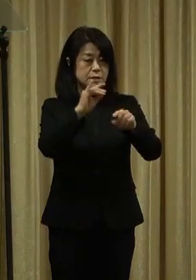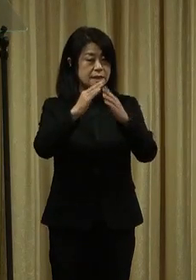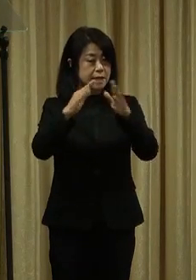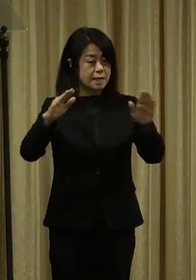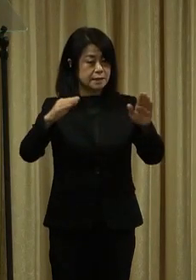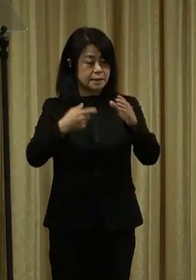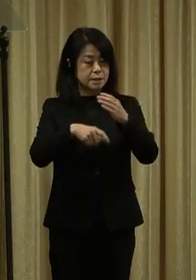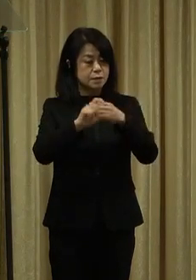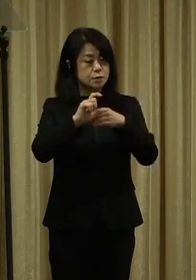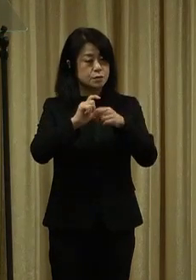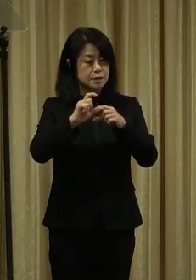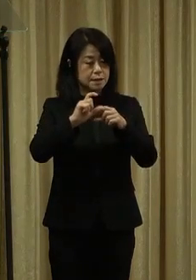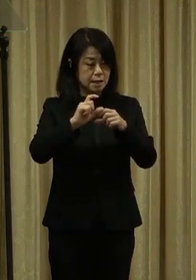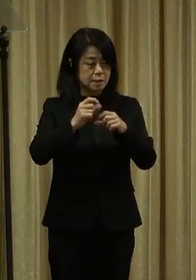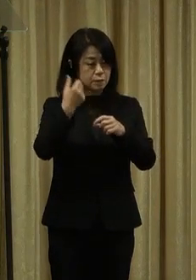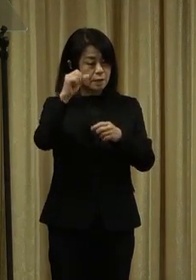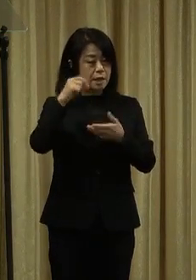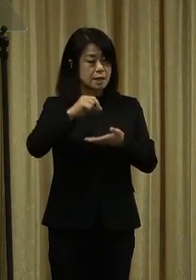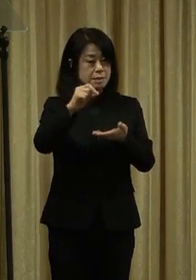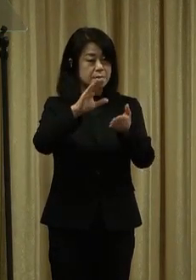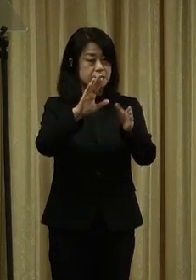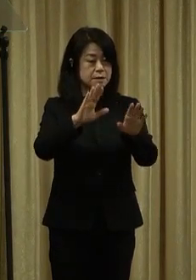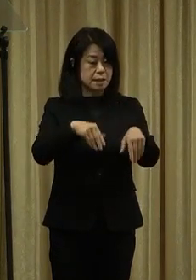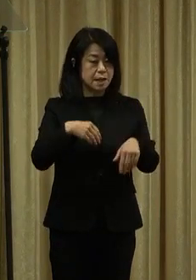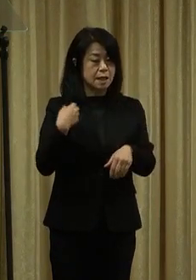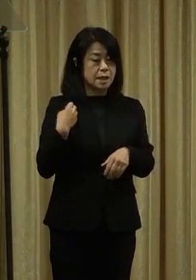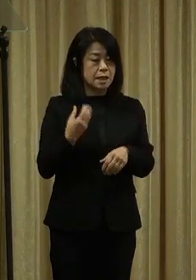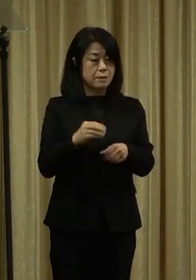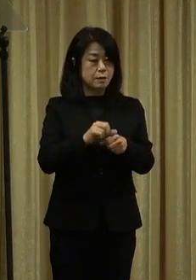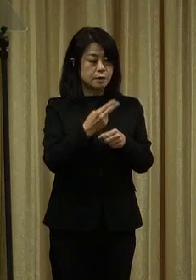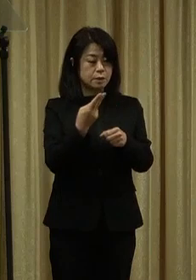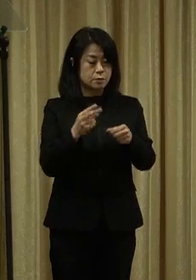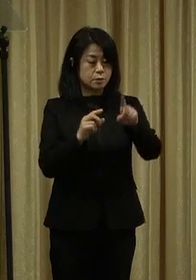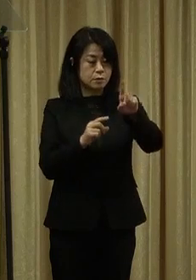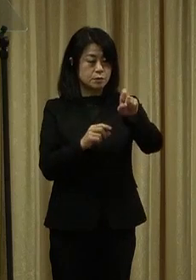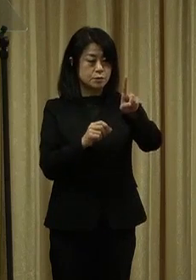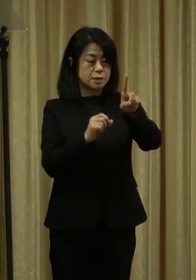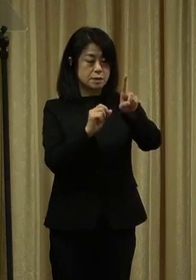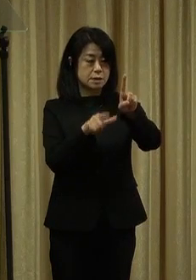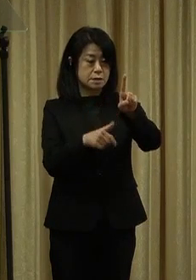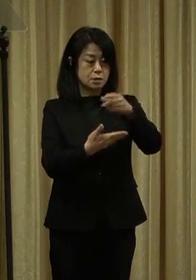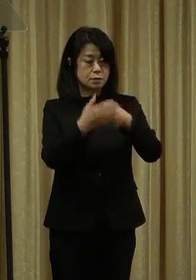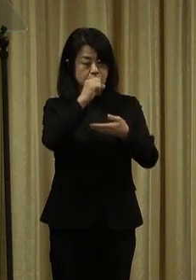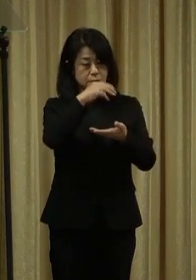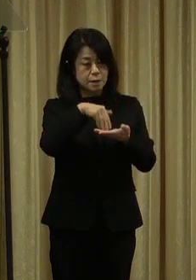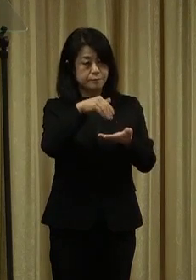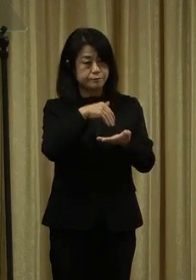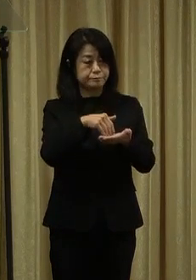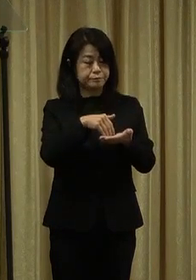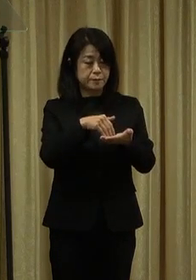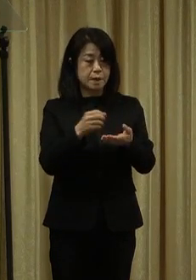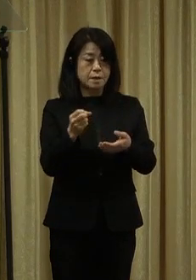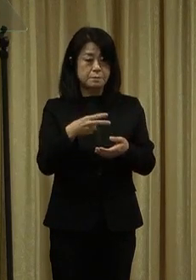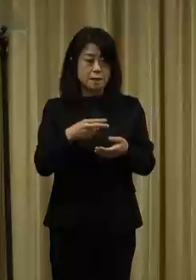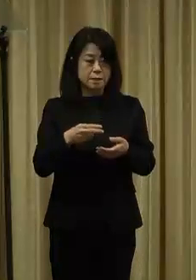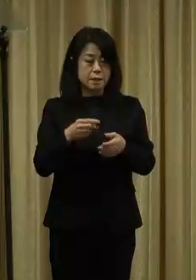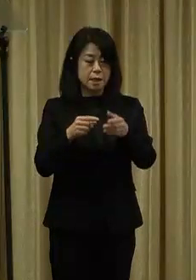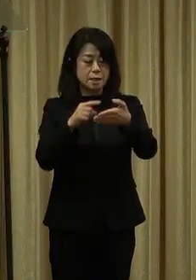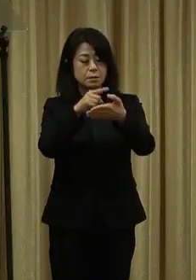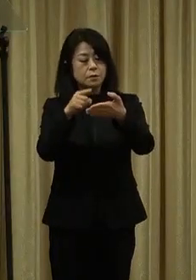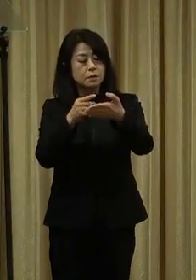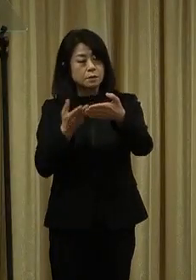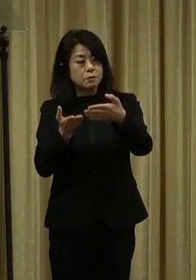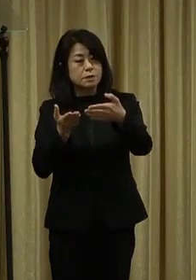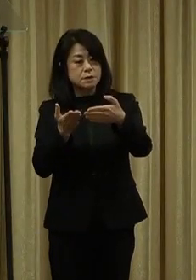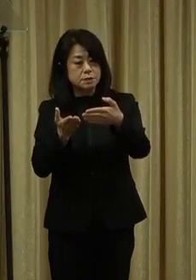11月議会に追加提案した令和5年度の11月補正予算、また能登半島地